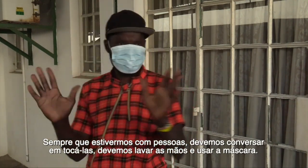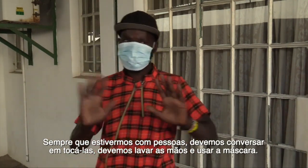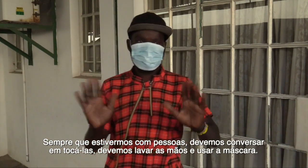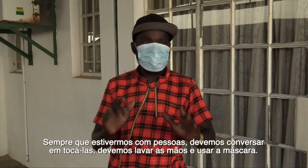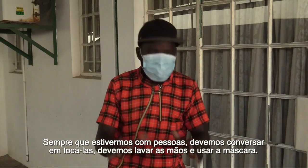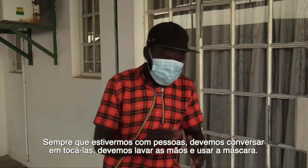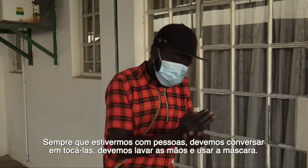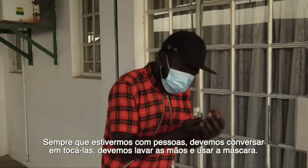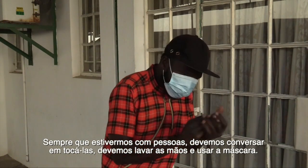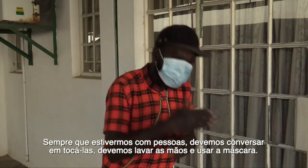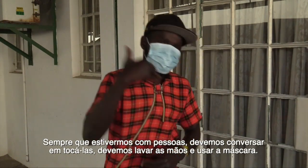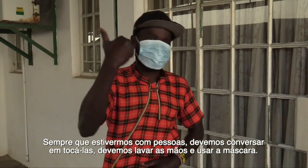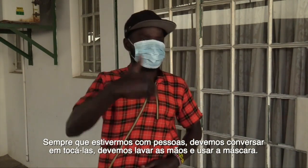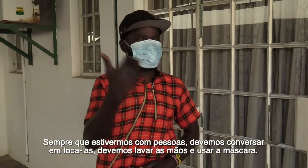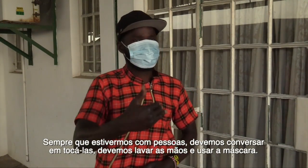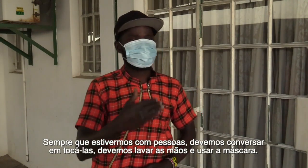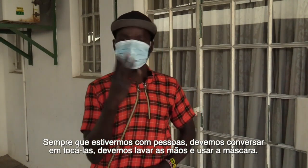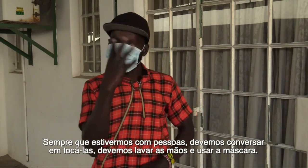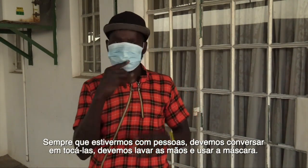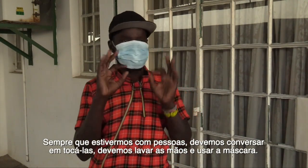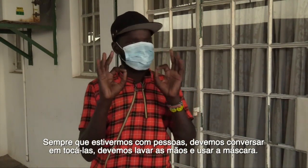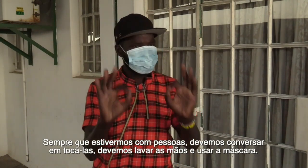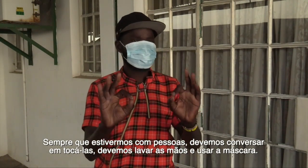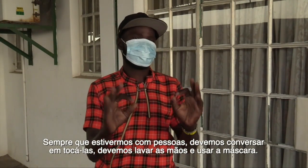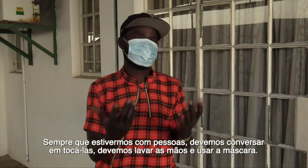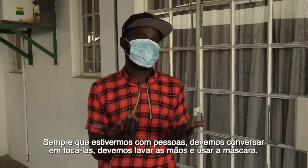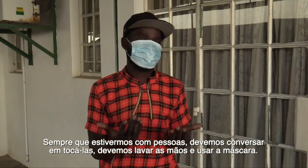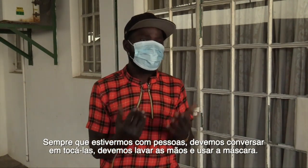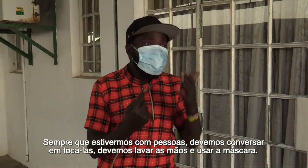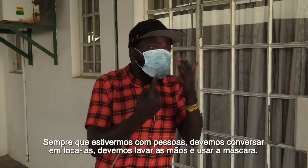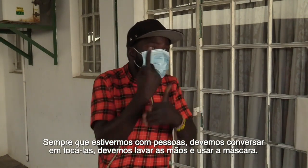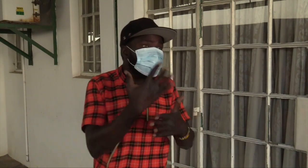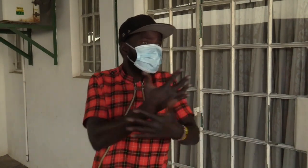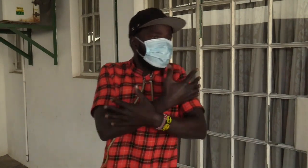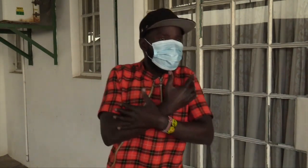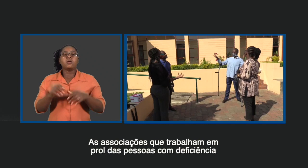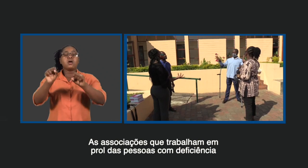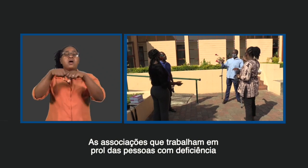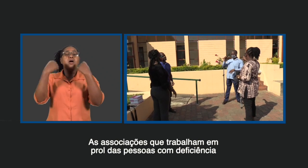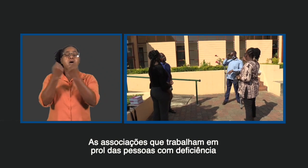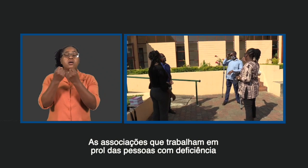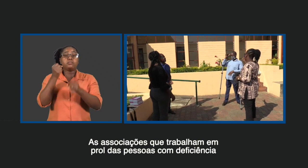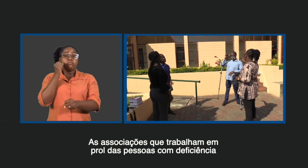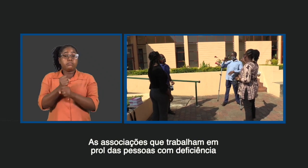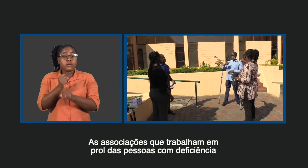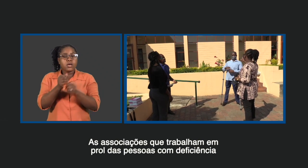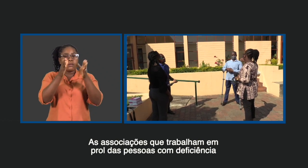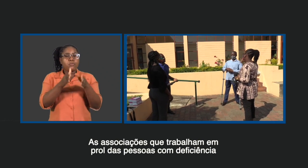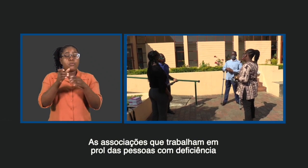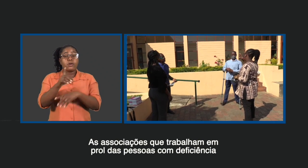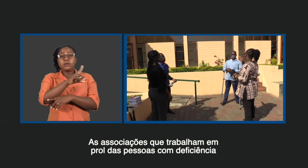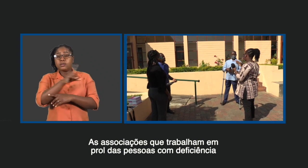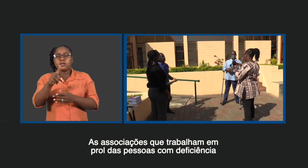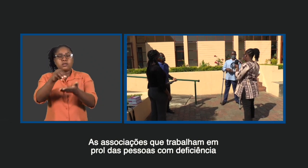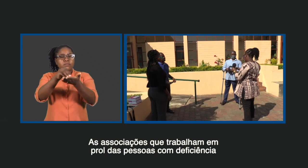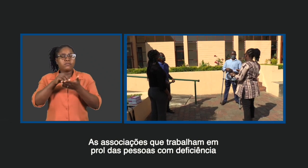mas não tocar essas pessoas. Sempre temos que lavar as mãos e usar a máscara. As associações que trabalham em